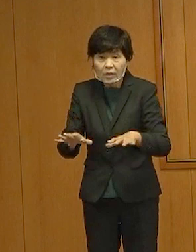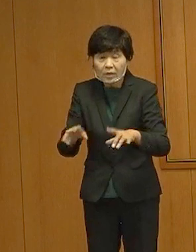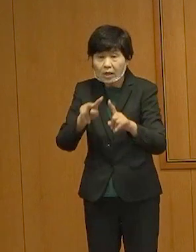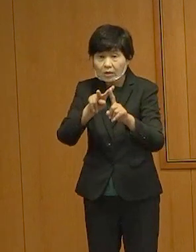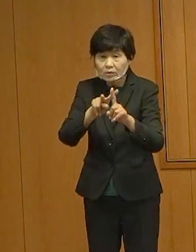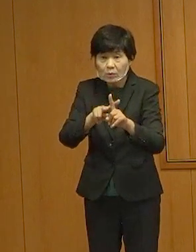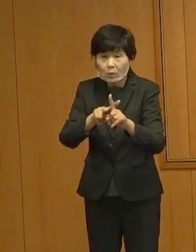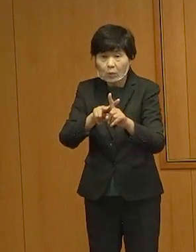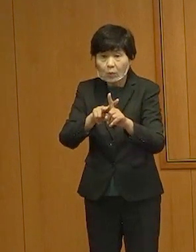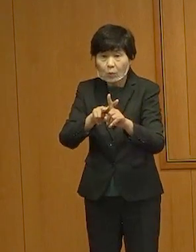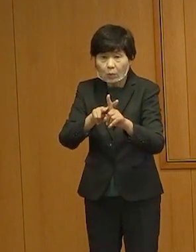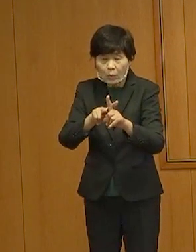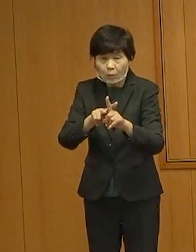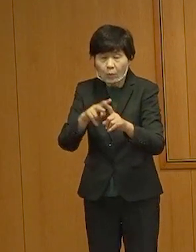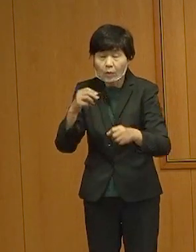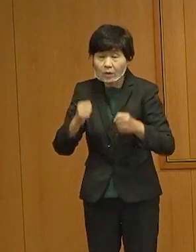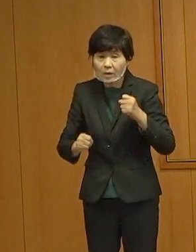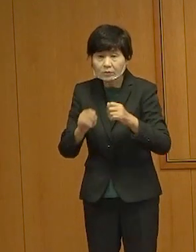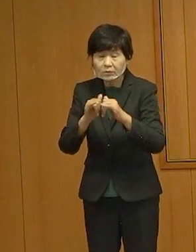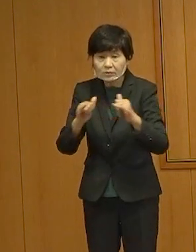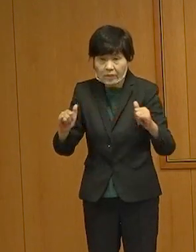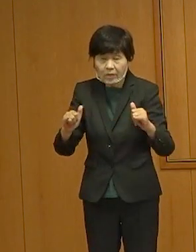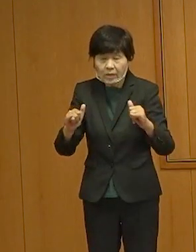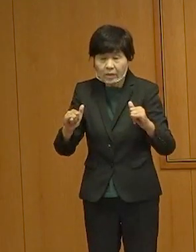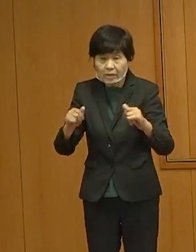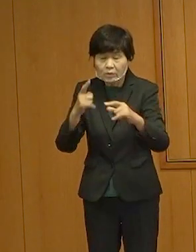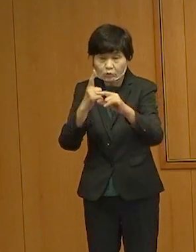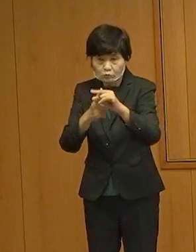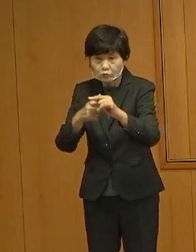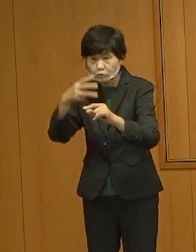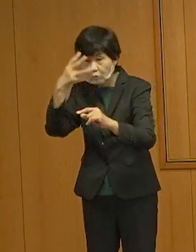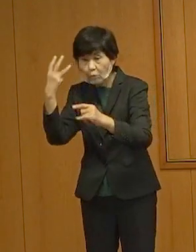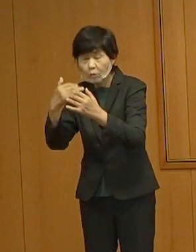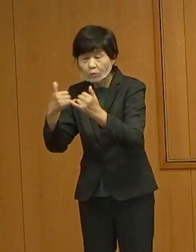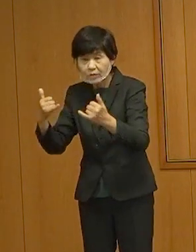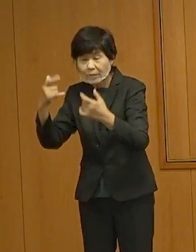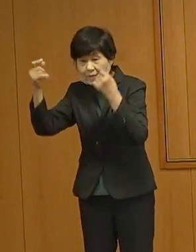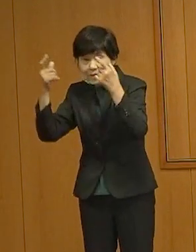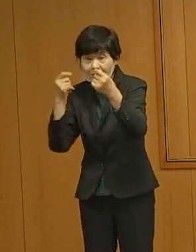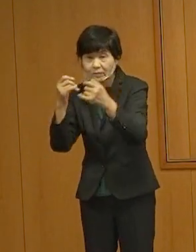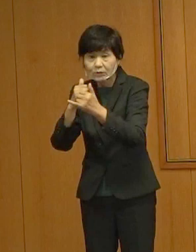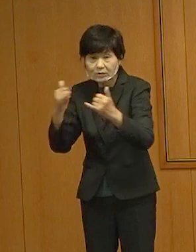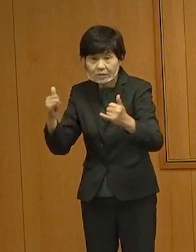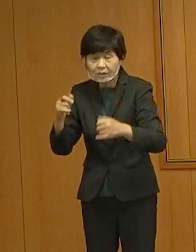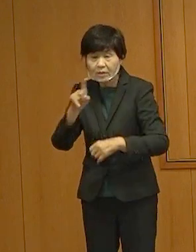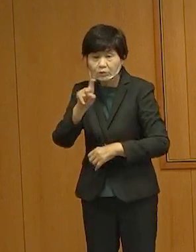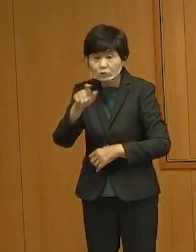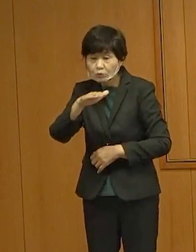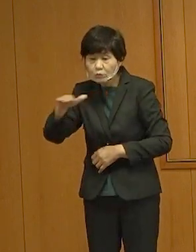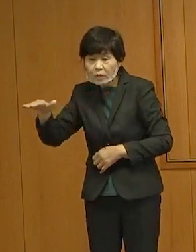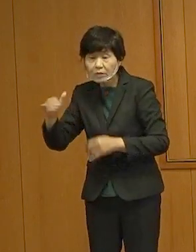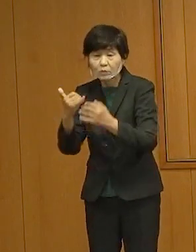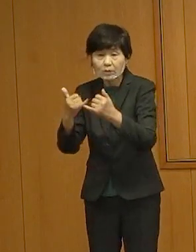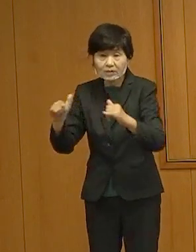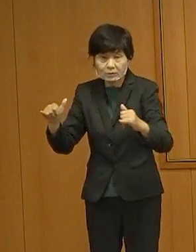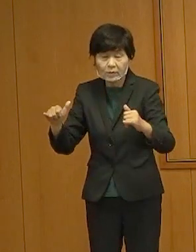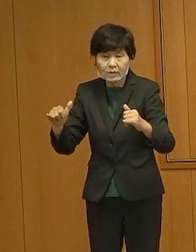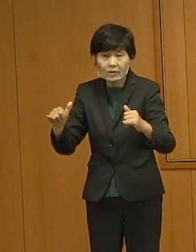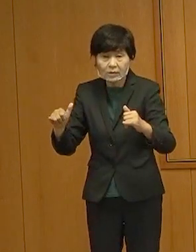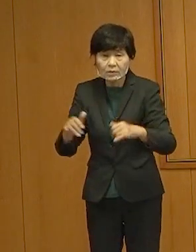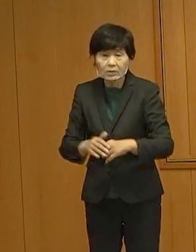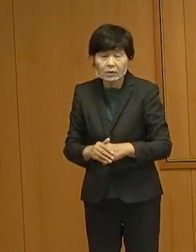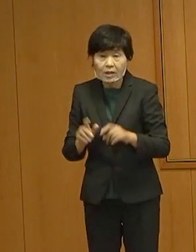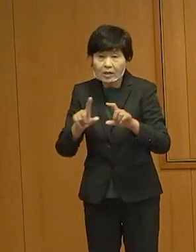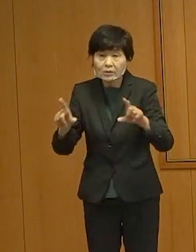小学生あれですね、小学生もいるのかな、小中学生、高校生、大学生、10代の方たちは、平